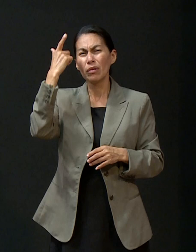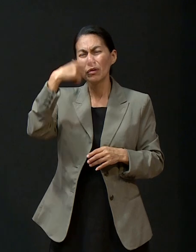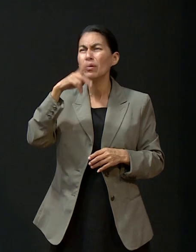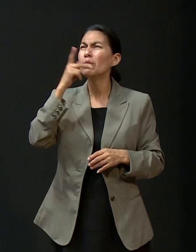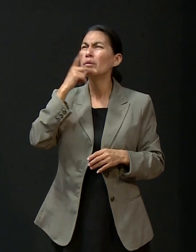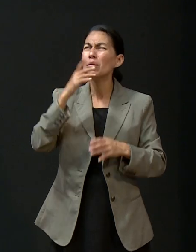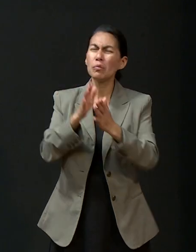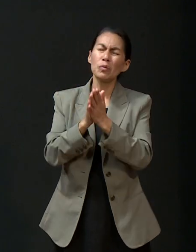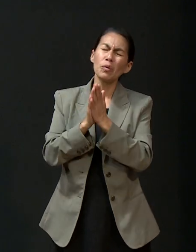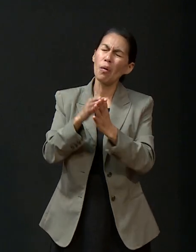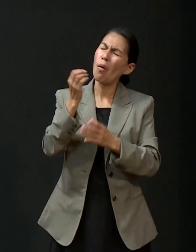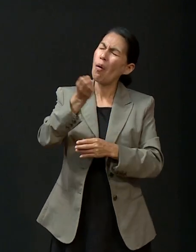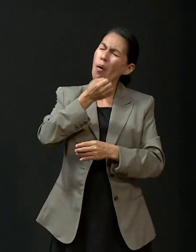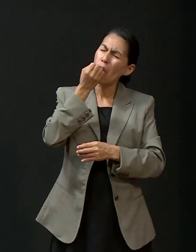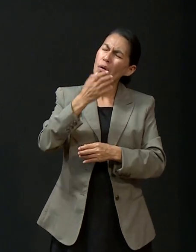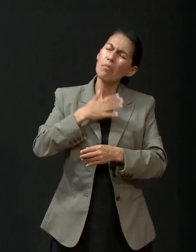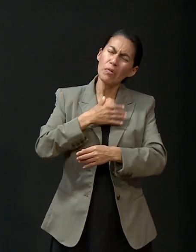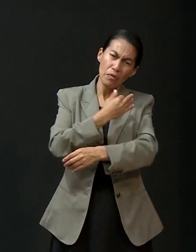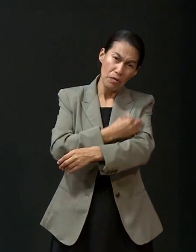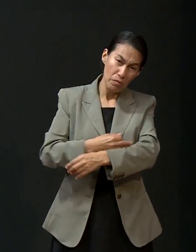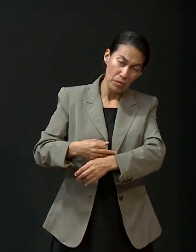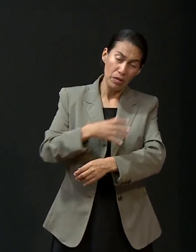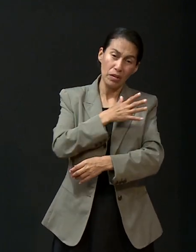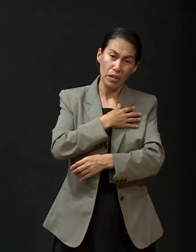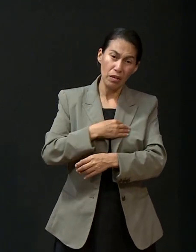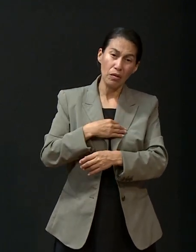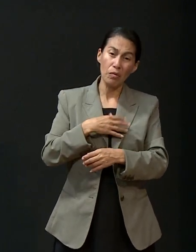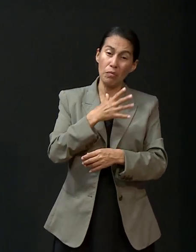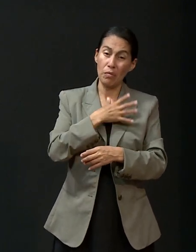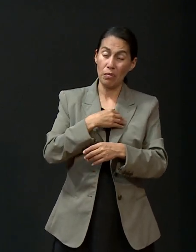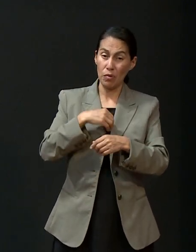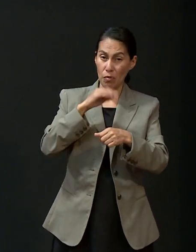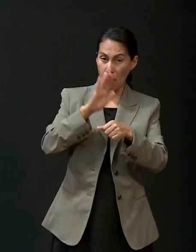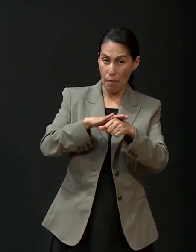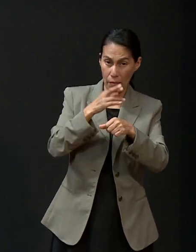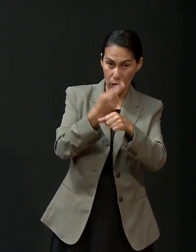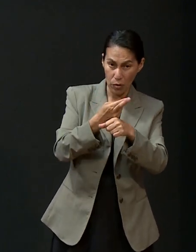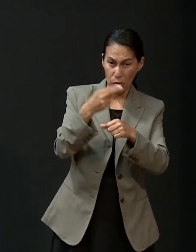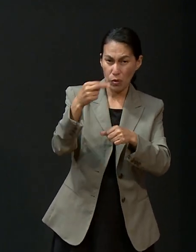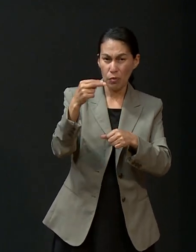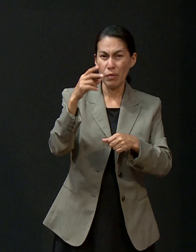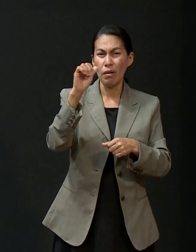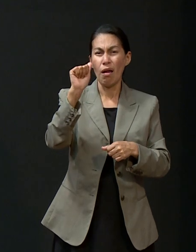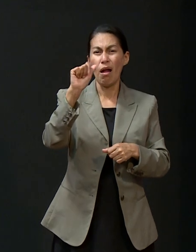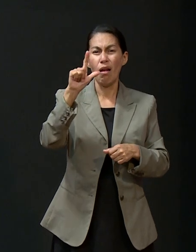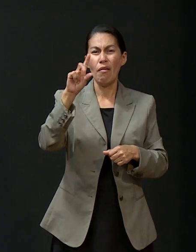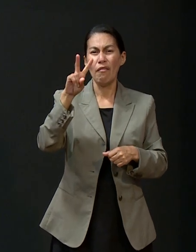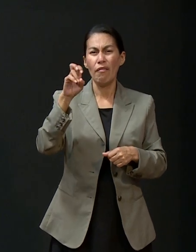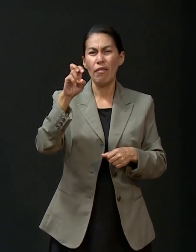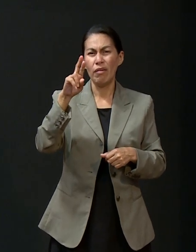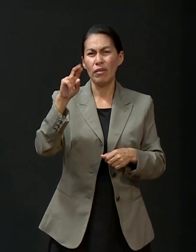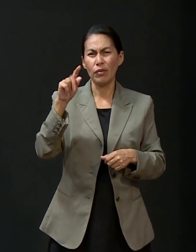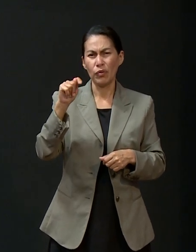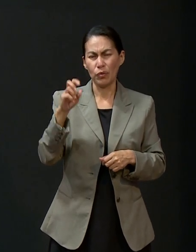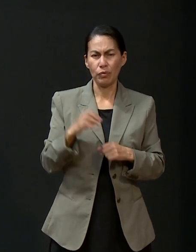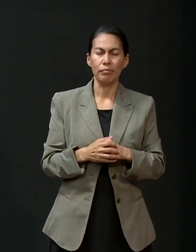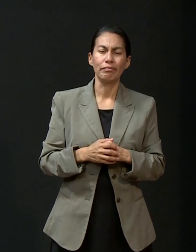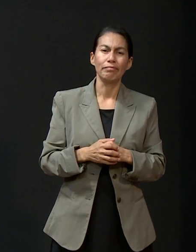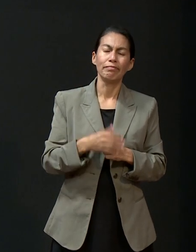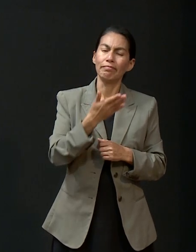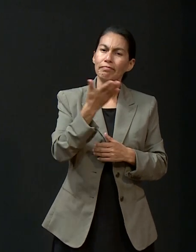Oren Por mi salud Y la de mis hijos Especialmente Por mi hijo mayor Se llama Alberto